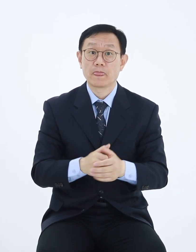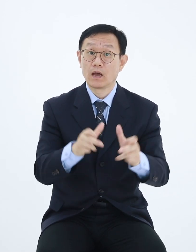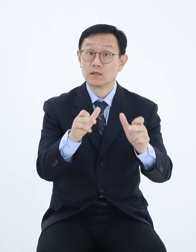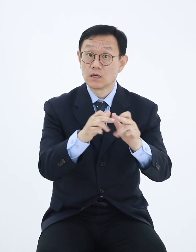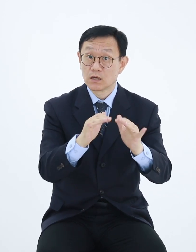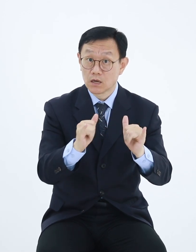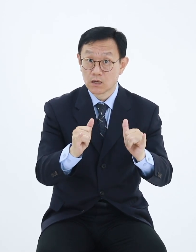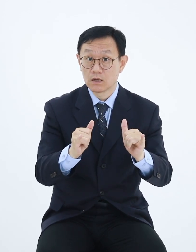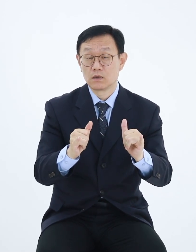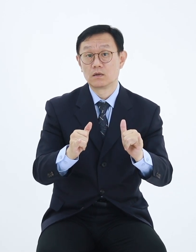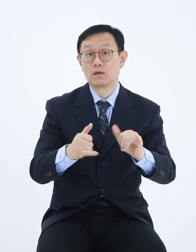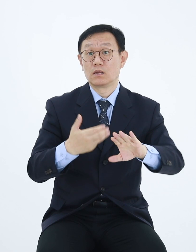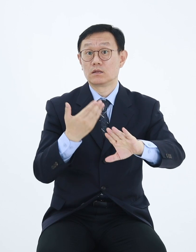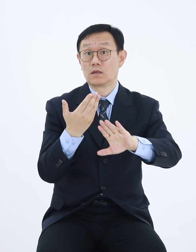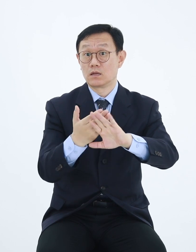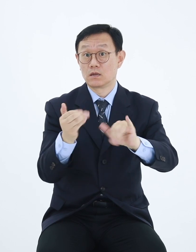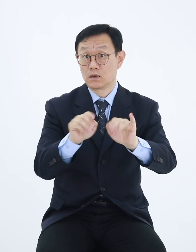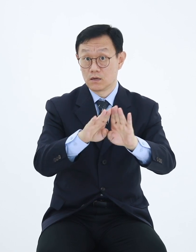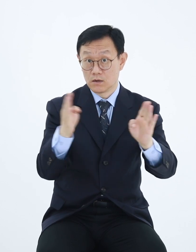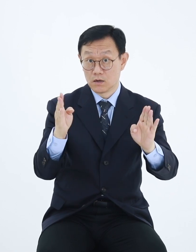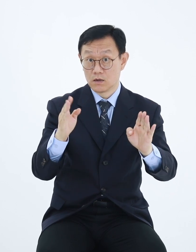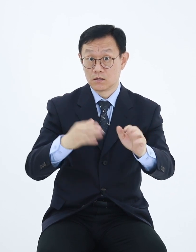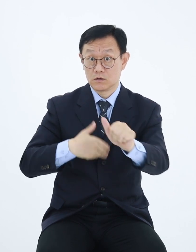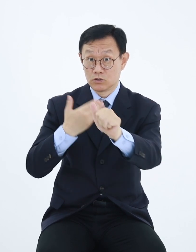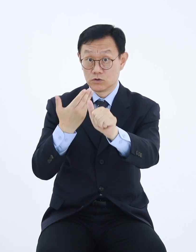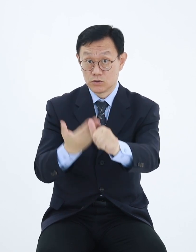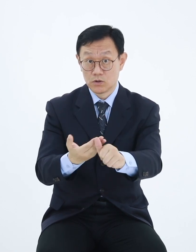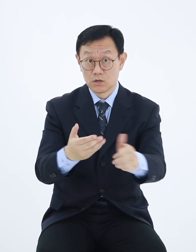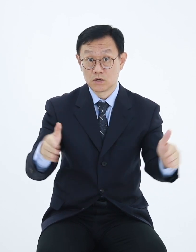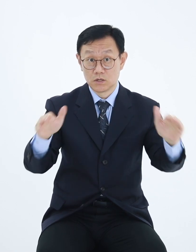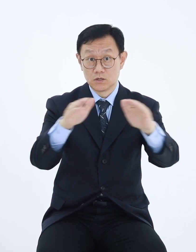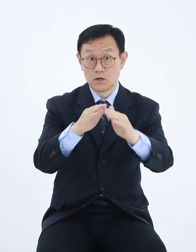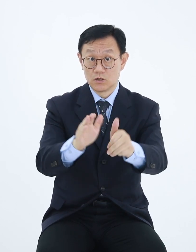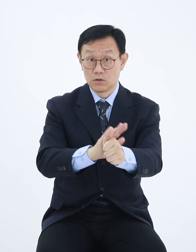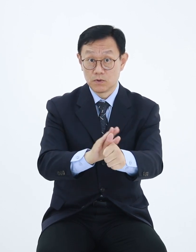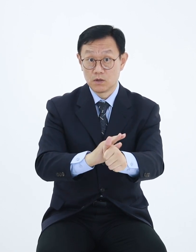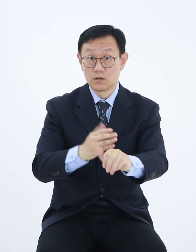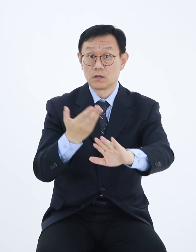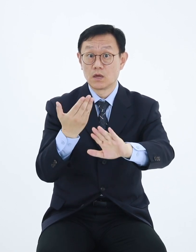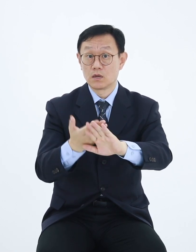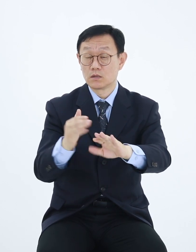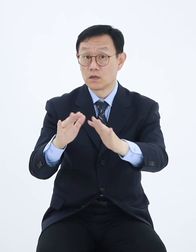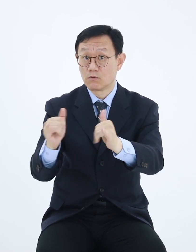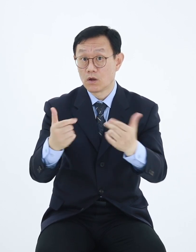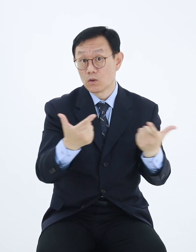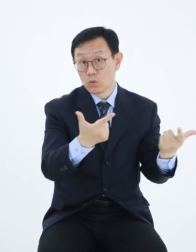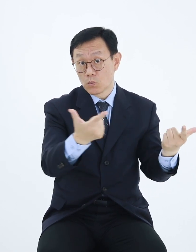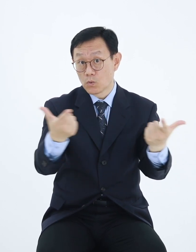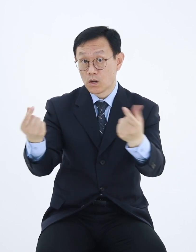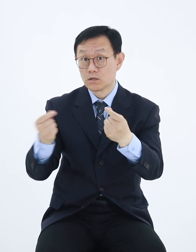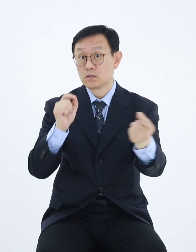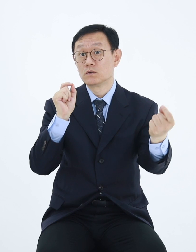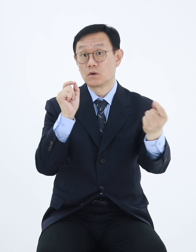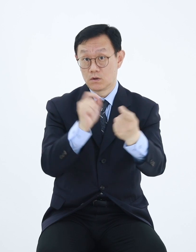장애인은 대중에게 개방되거나 제공되는 시설이나 서비스에 다른 사람과 동등하게 접근할 수 있도록 보장받아야